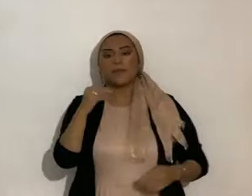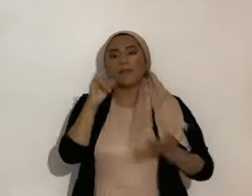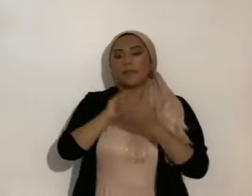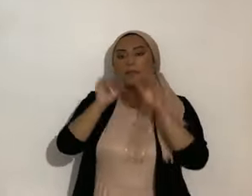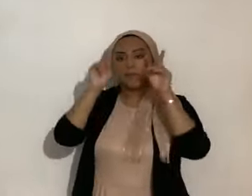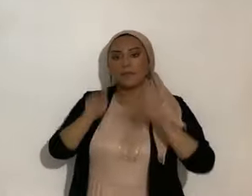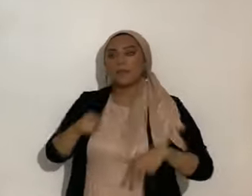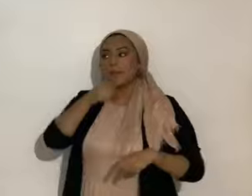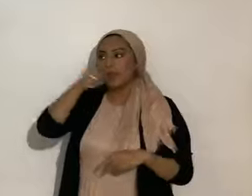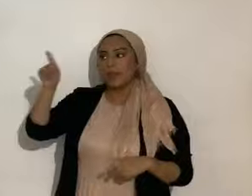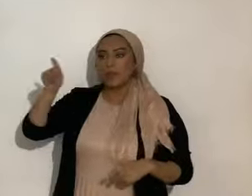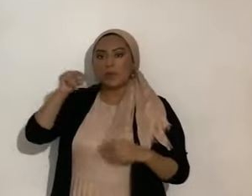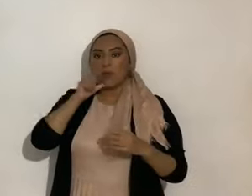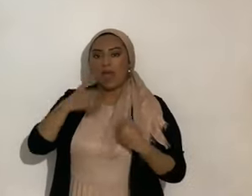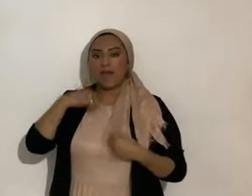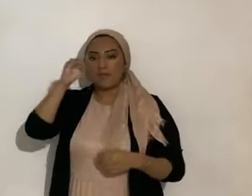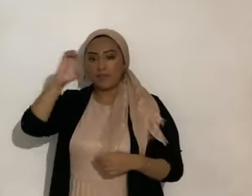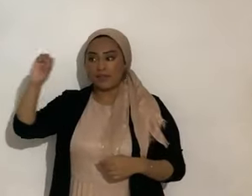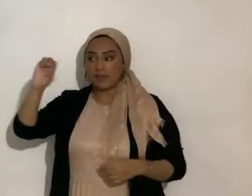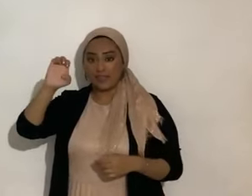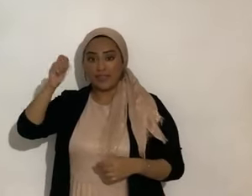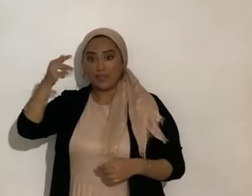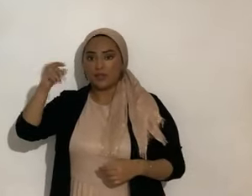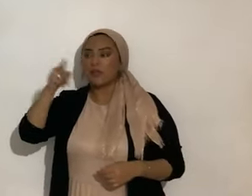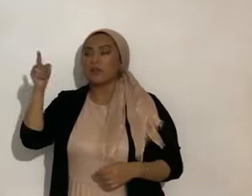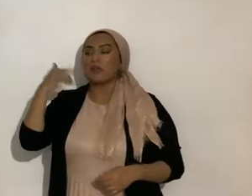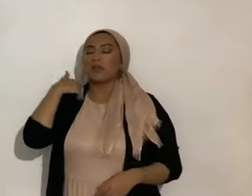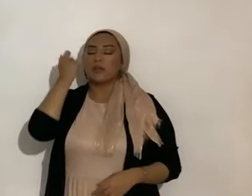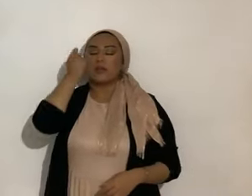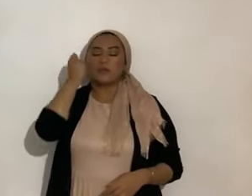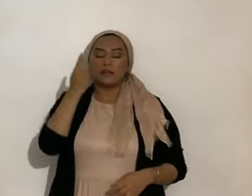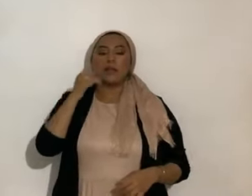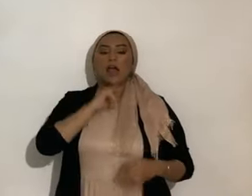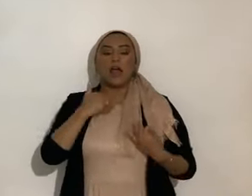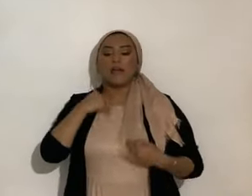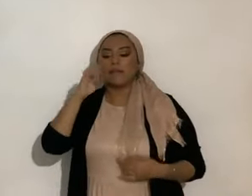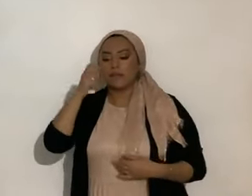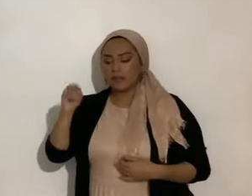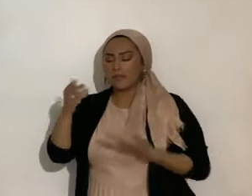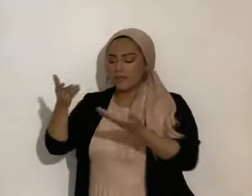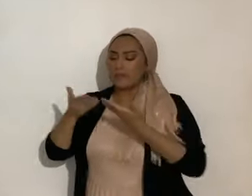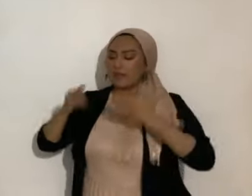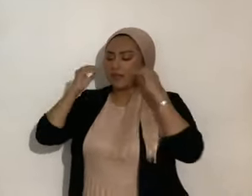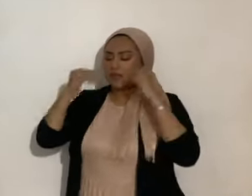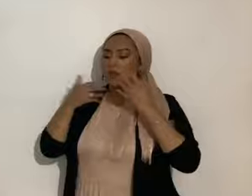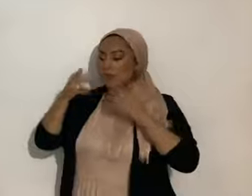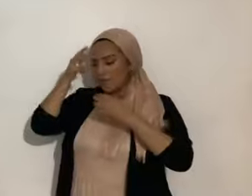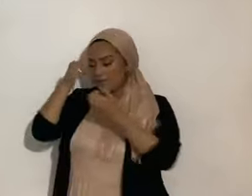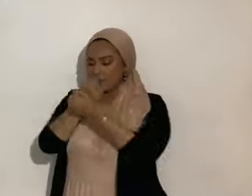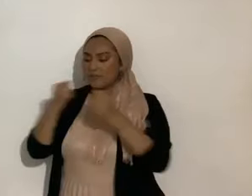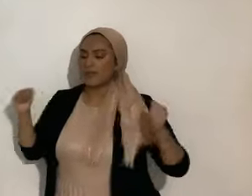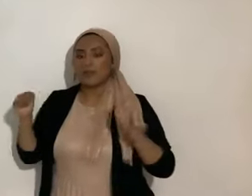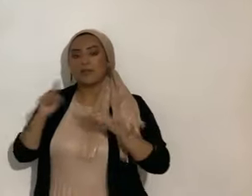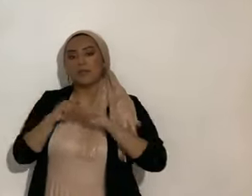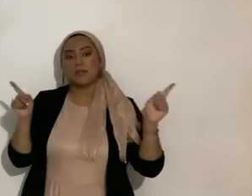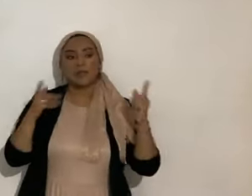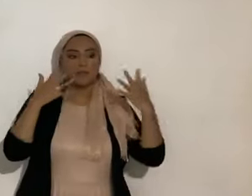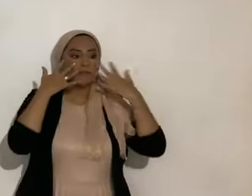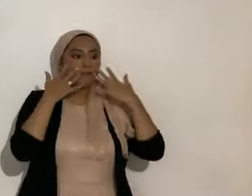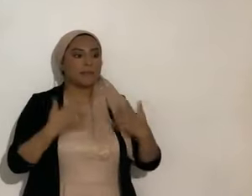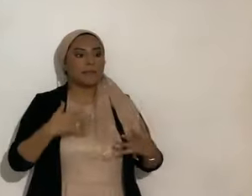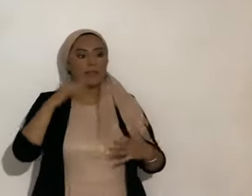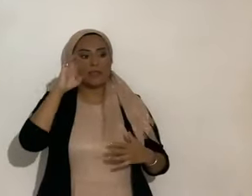personas ególatras dijeran, reconozco que sí estoy mal, ministreme, Roy, ministreme, yo quiero ser libre, pero desgraciadamente